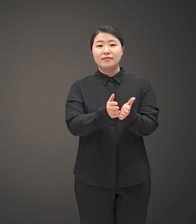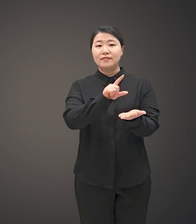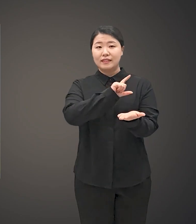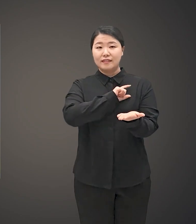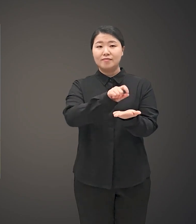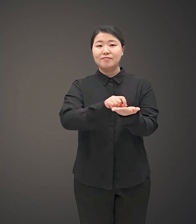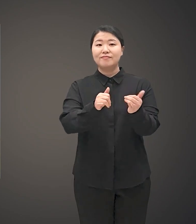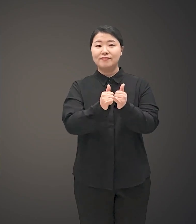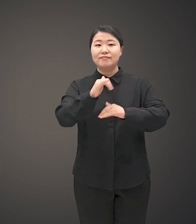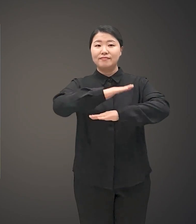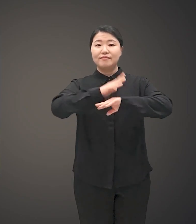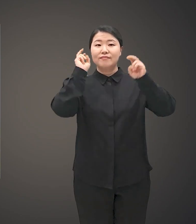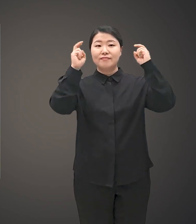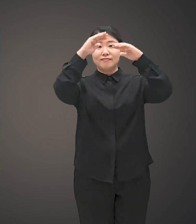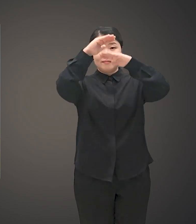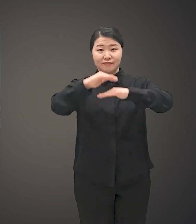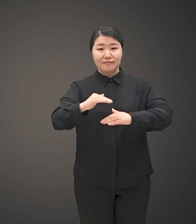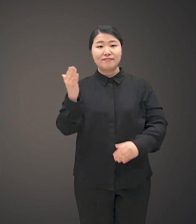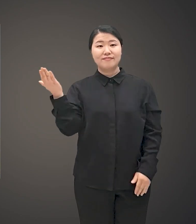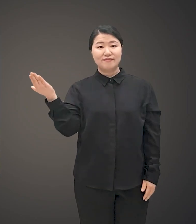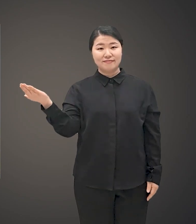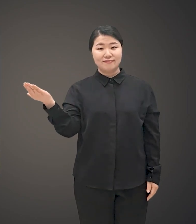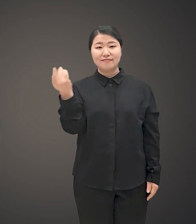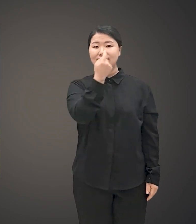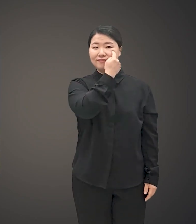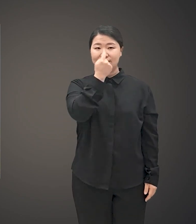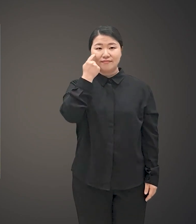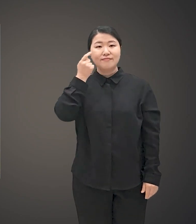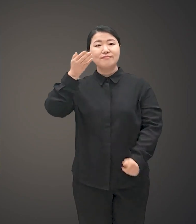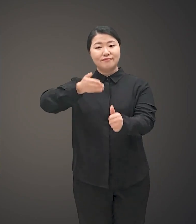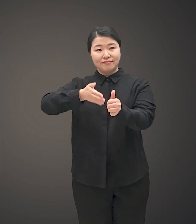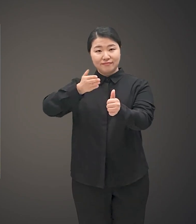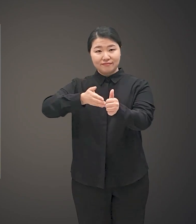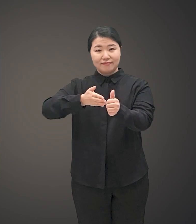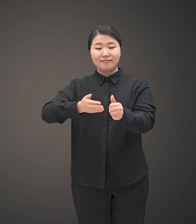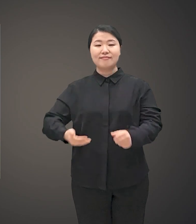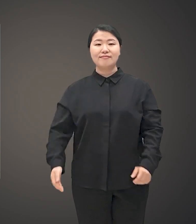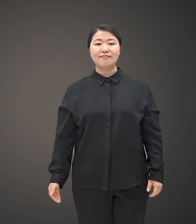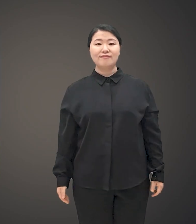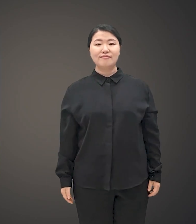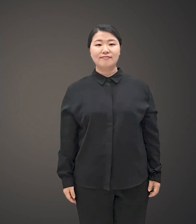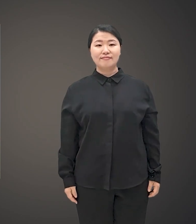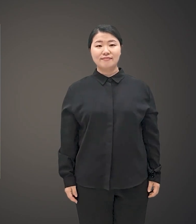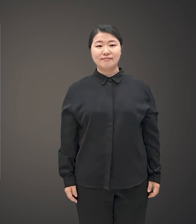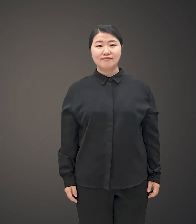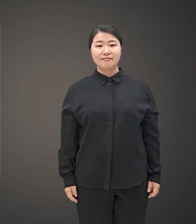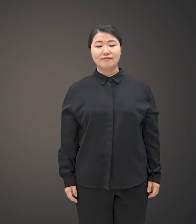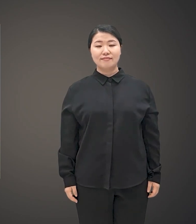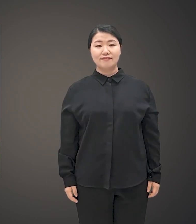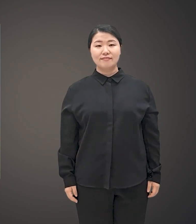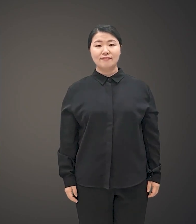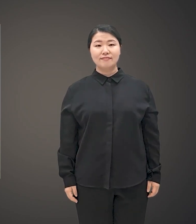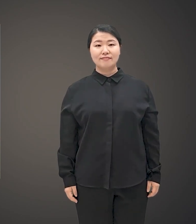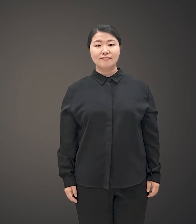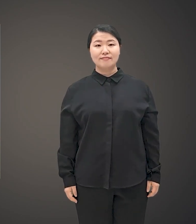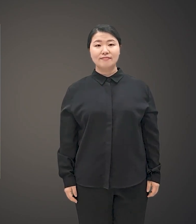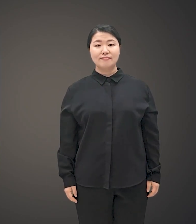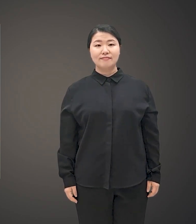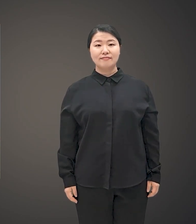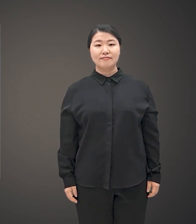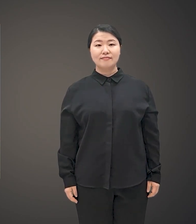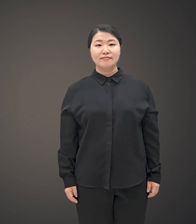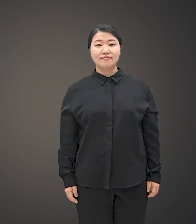도서명 과자가게의 왕자님. 저자 마렉 비에인칙. 그림 요안나